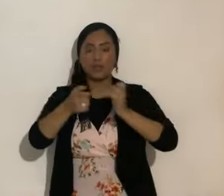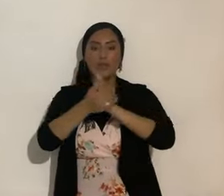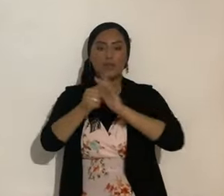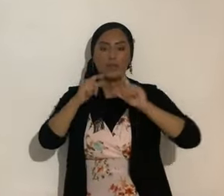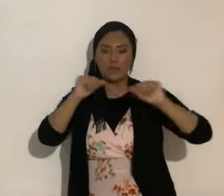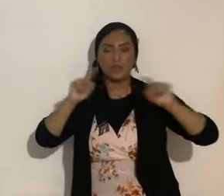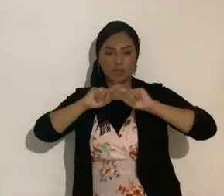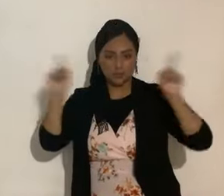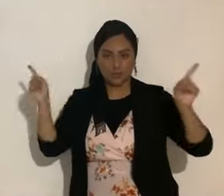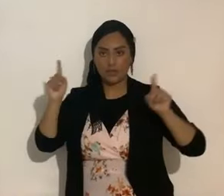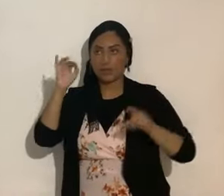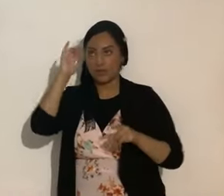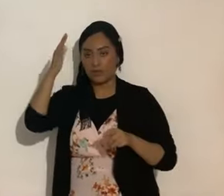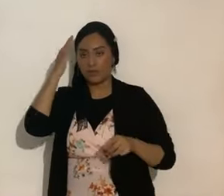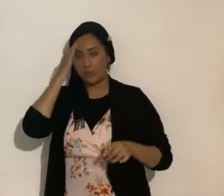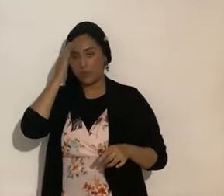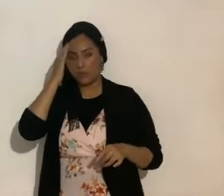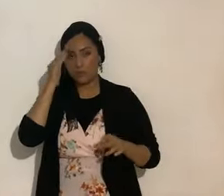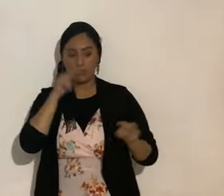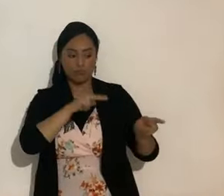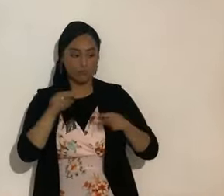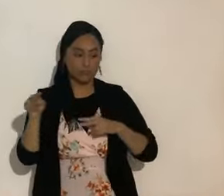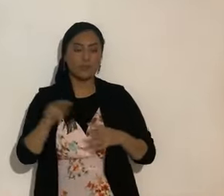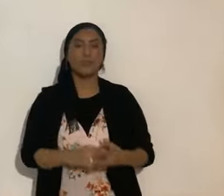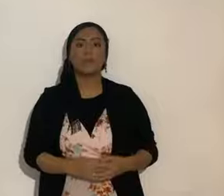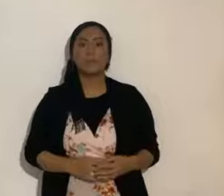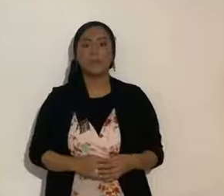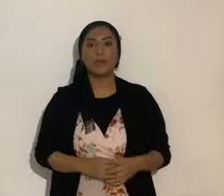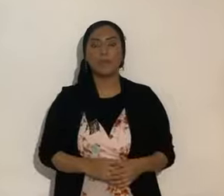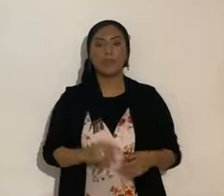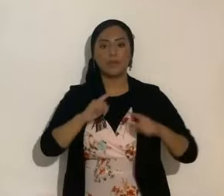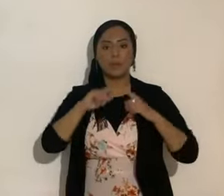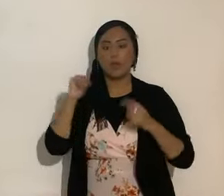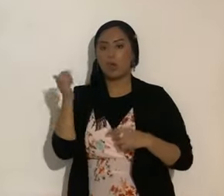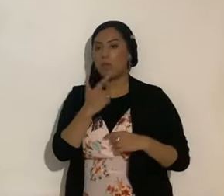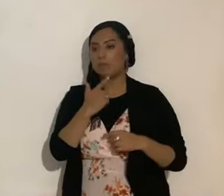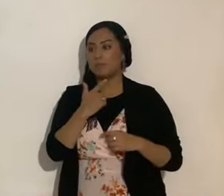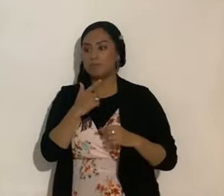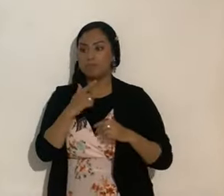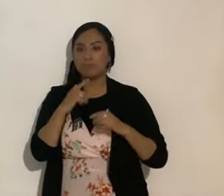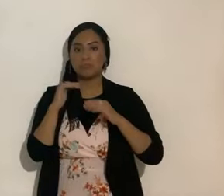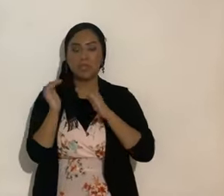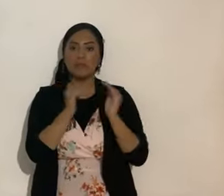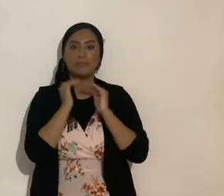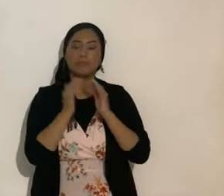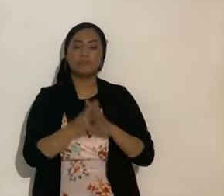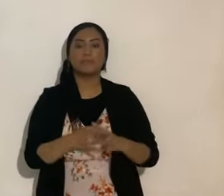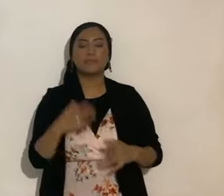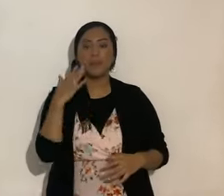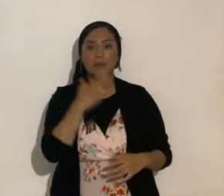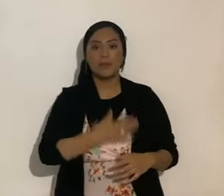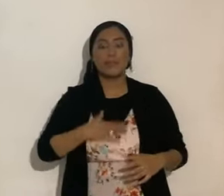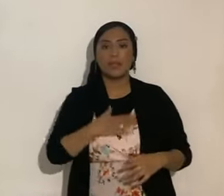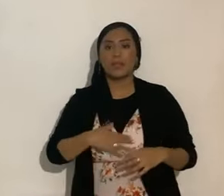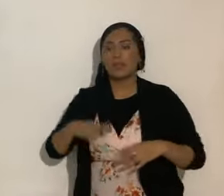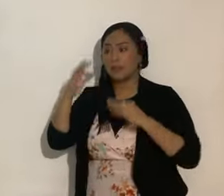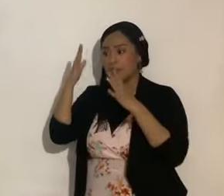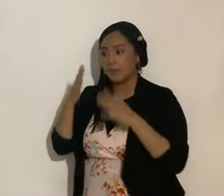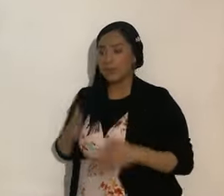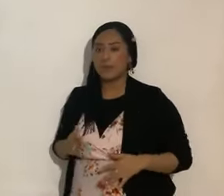otra cosa, y eso también lo va a tomar en cuenta el Eterno. Pero todos somos tratados. Por favor, amados Roín,